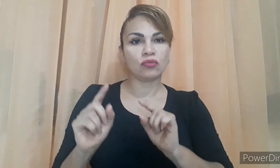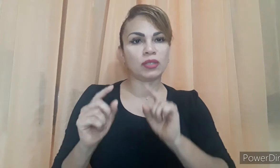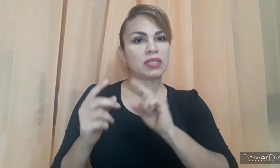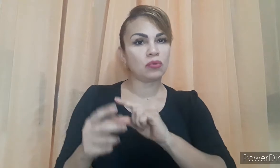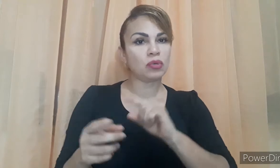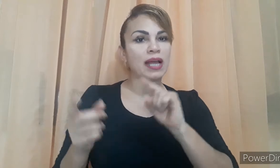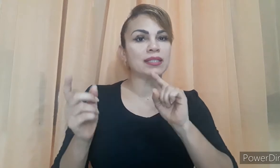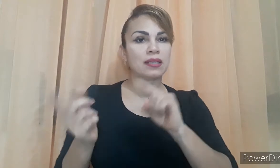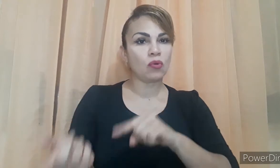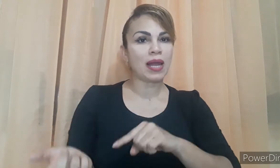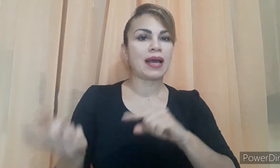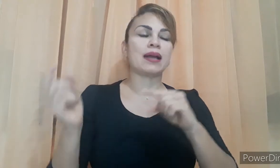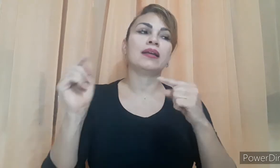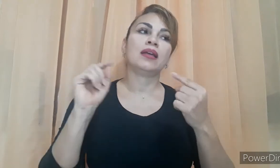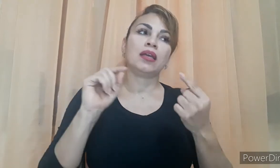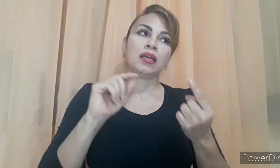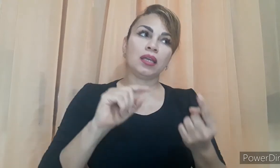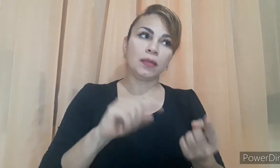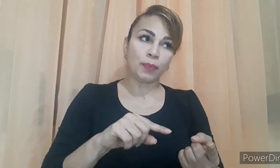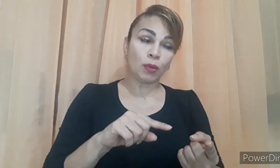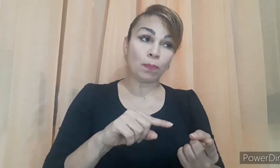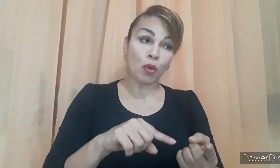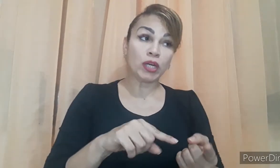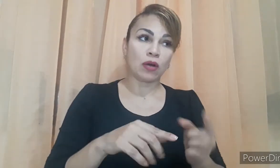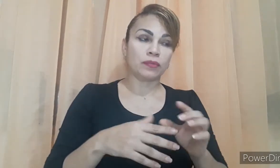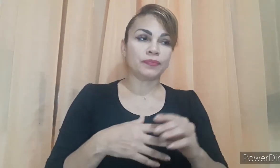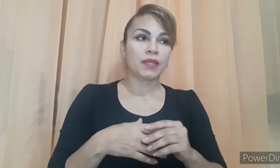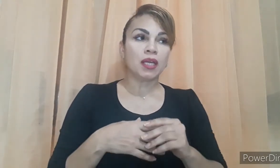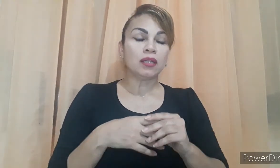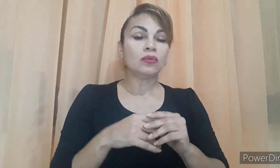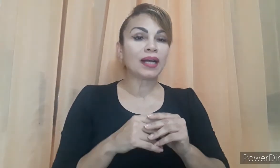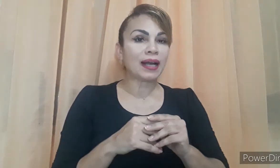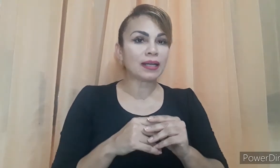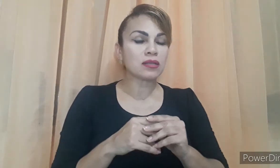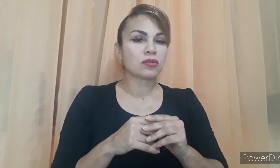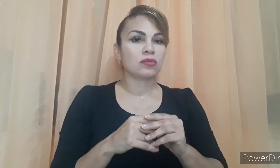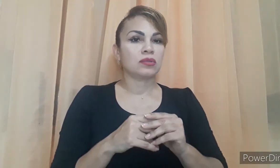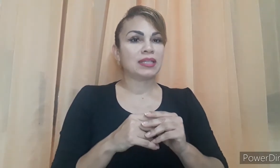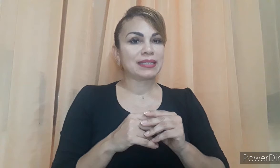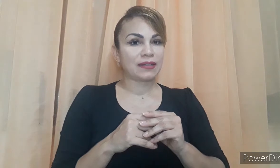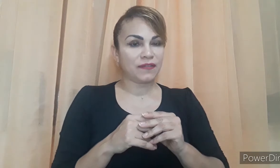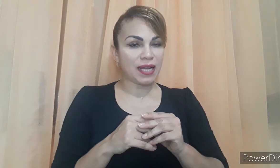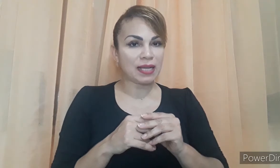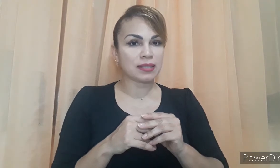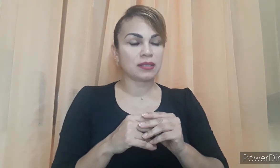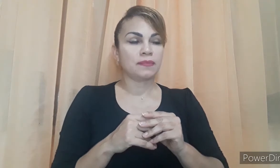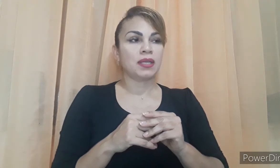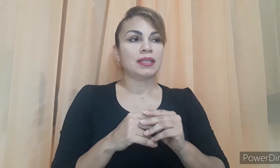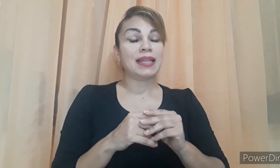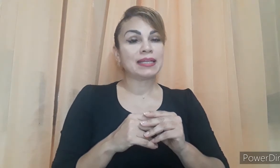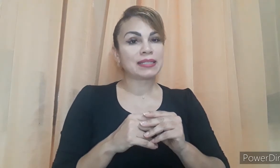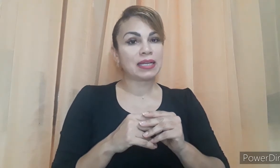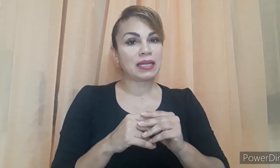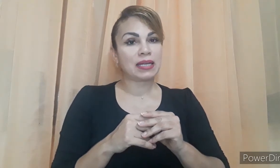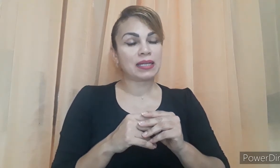números, singular e plural. No caso dessa frase,